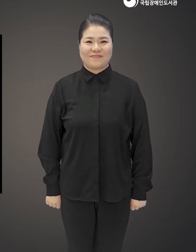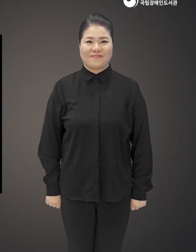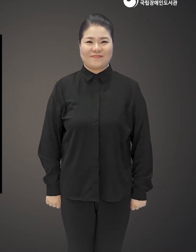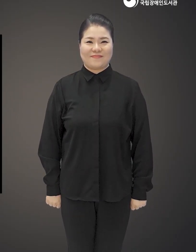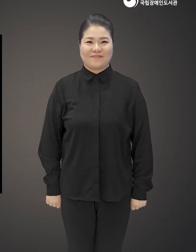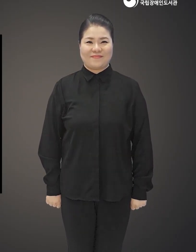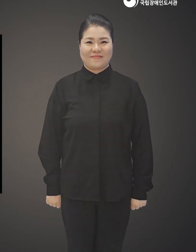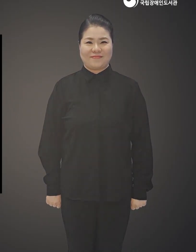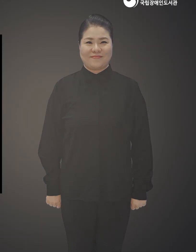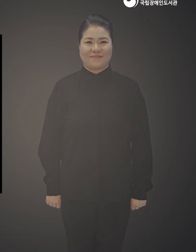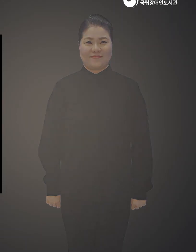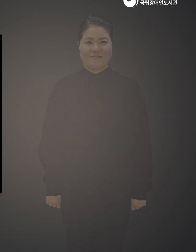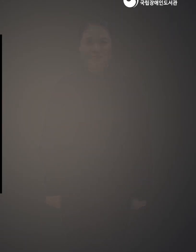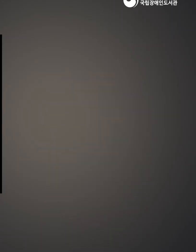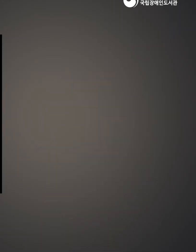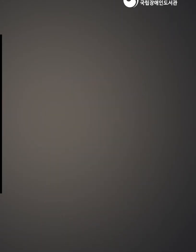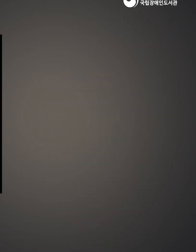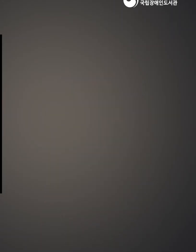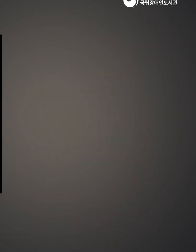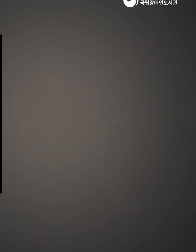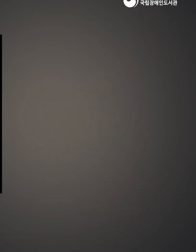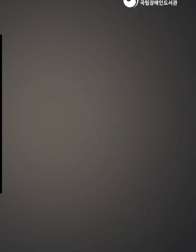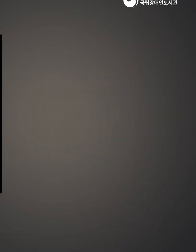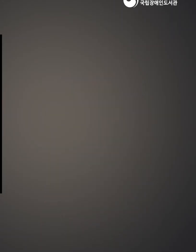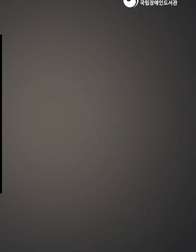출판사 다림.